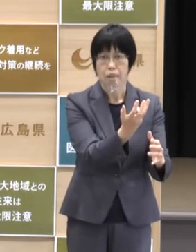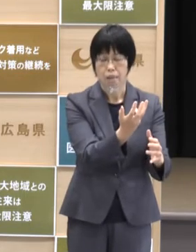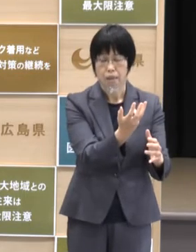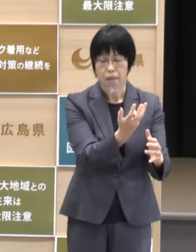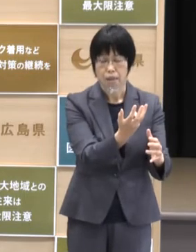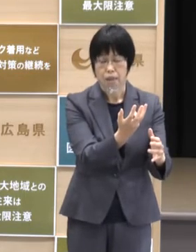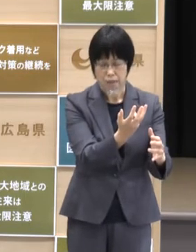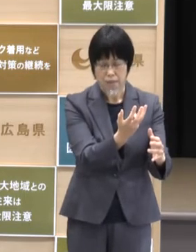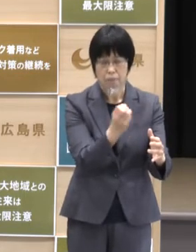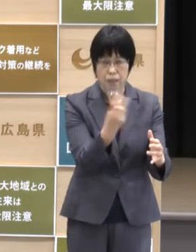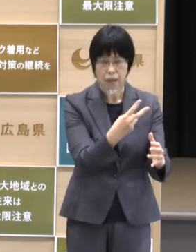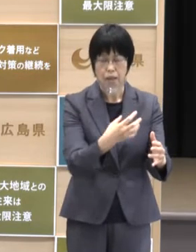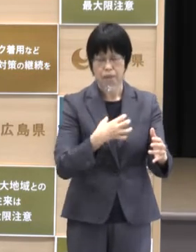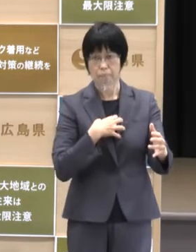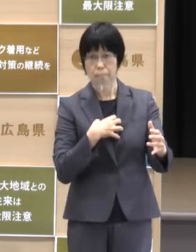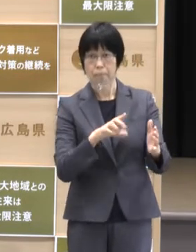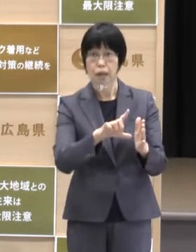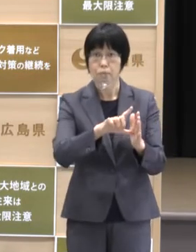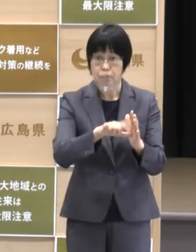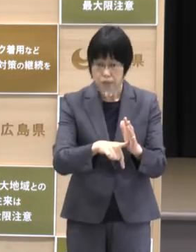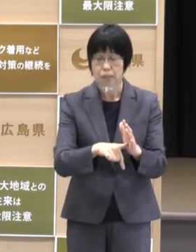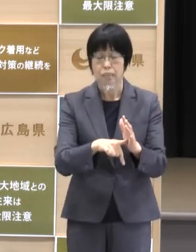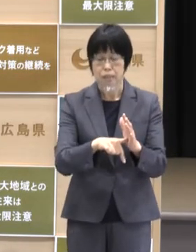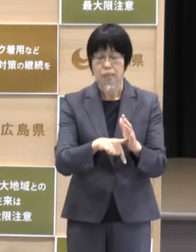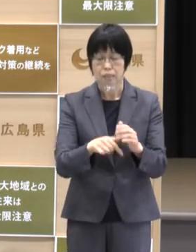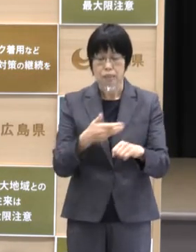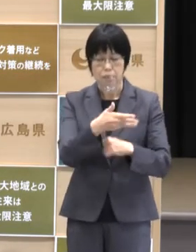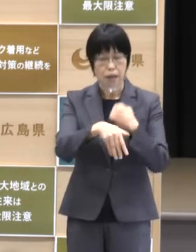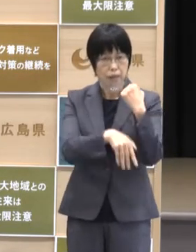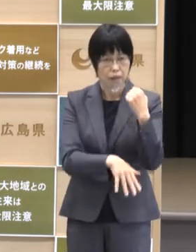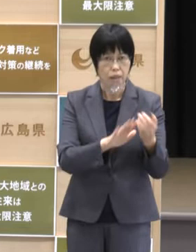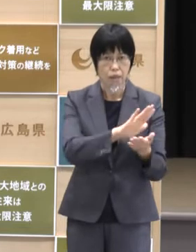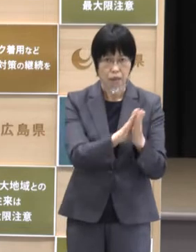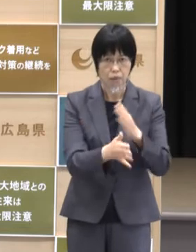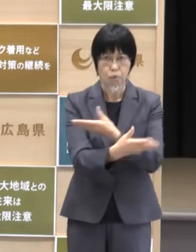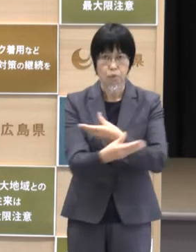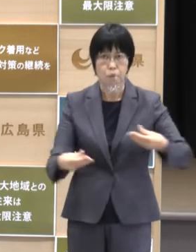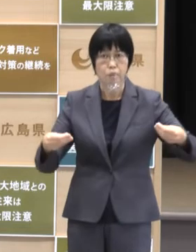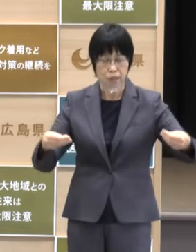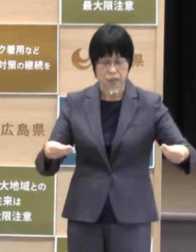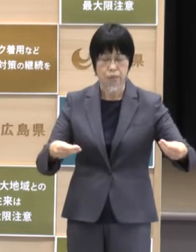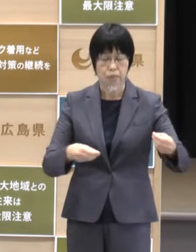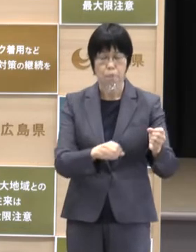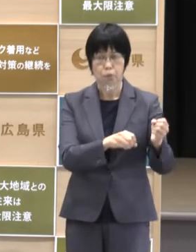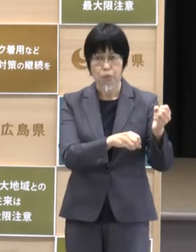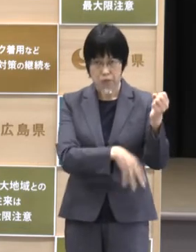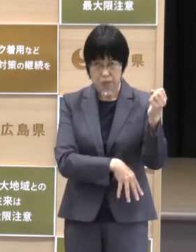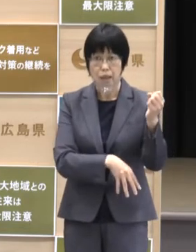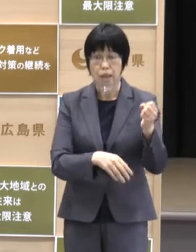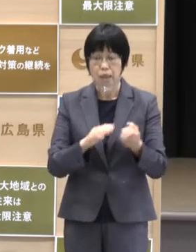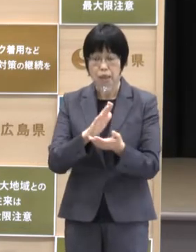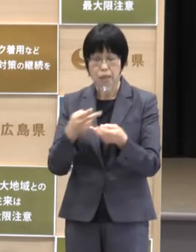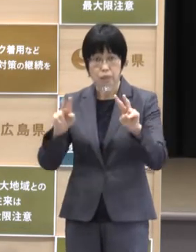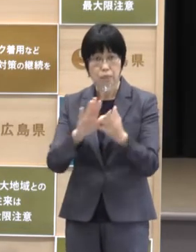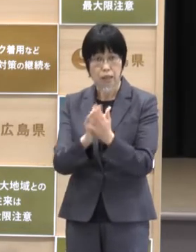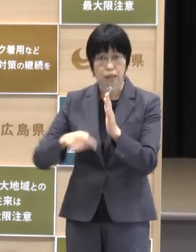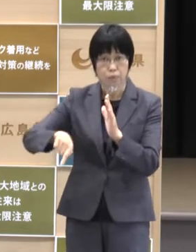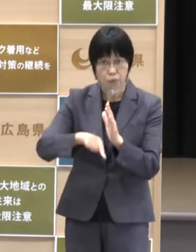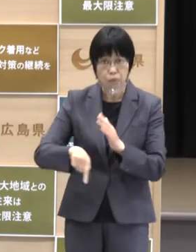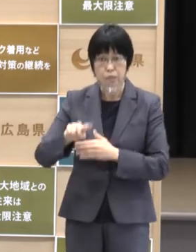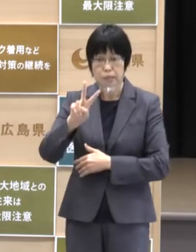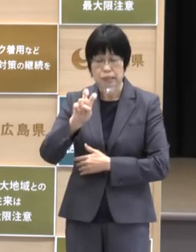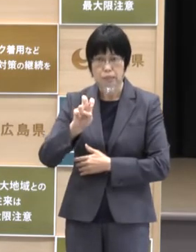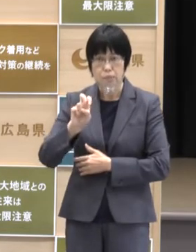する恐れがあるという場合にはですね、島根県との協定に基づいて、県内の22市町